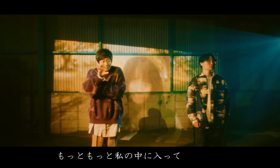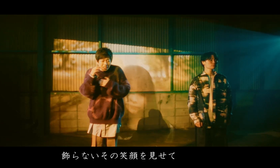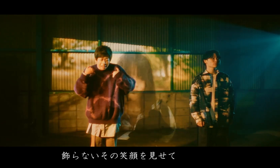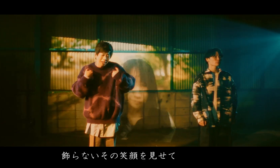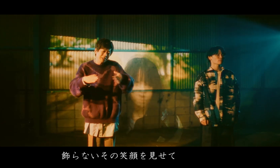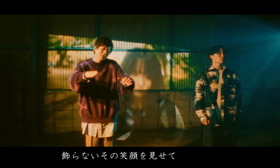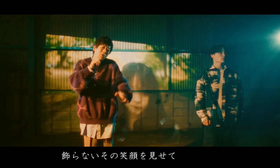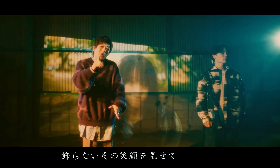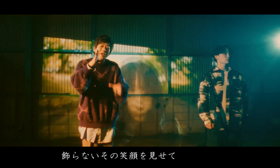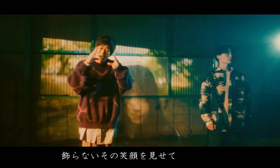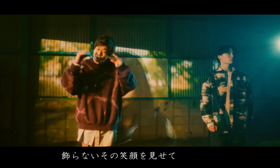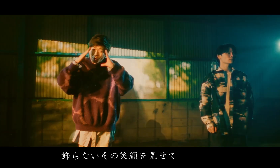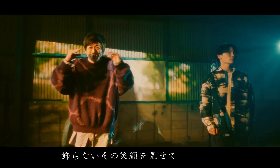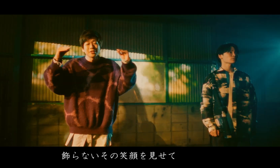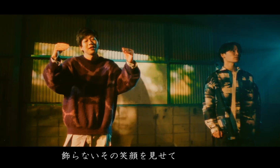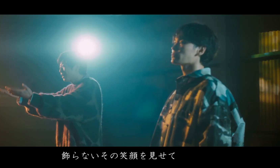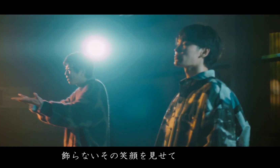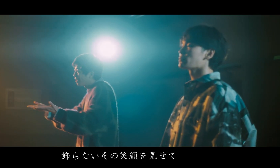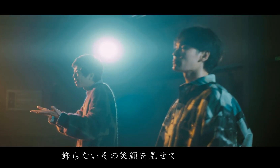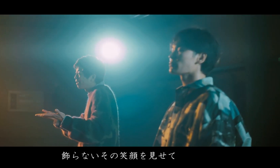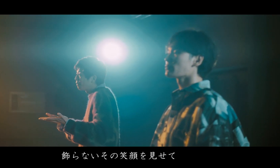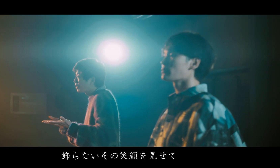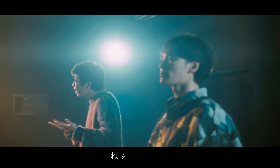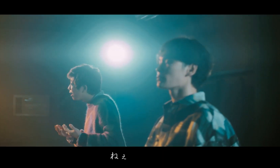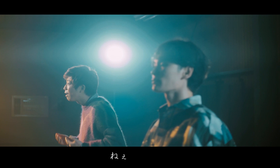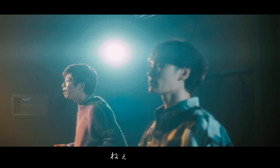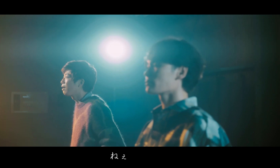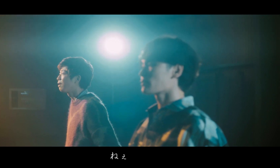飾らないその笑顔を見せてね。